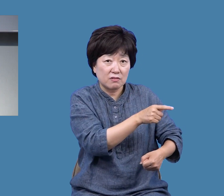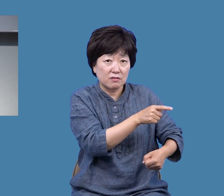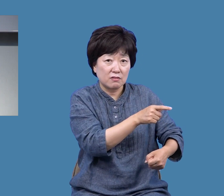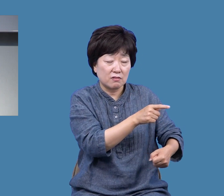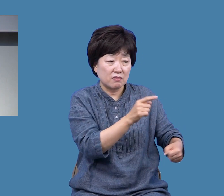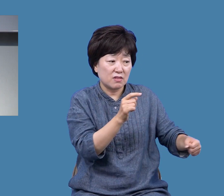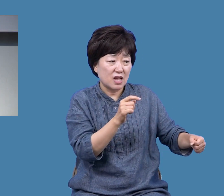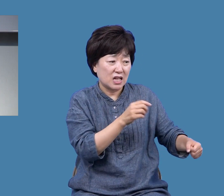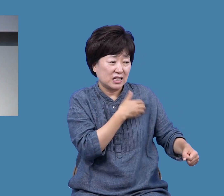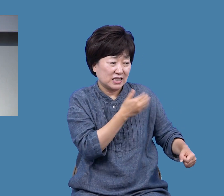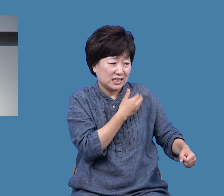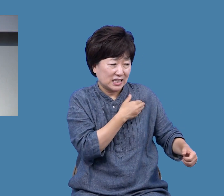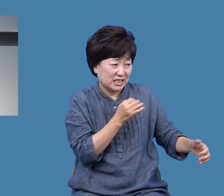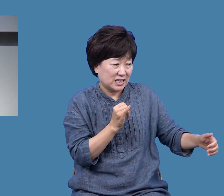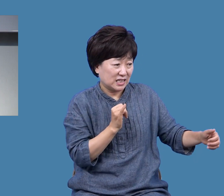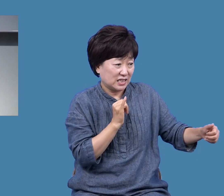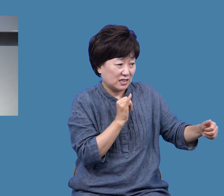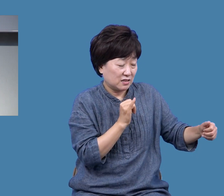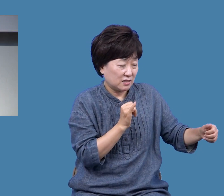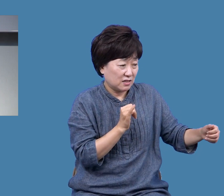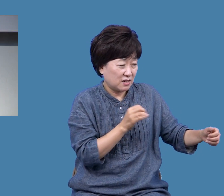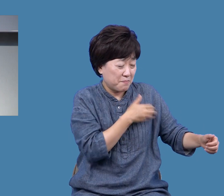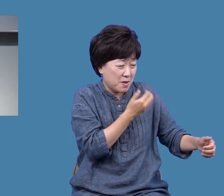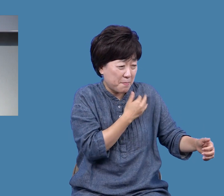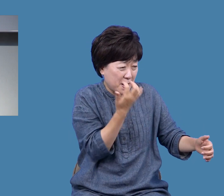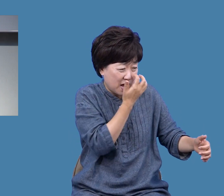하나님 취급하신다는 거예요.